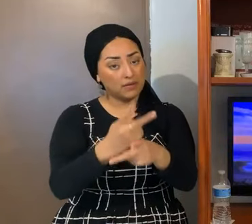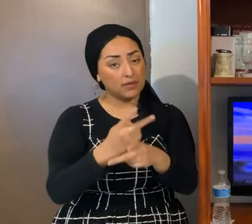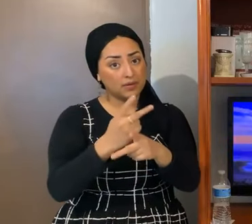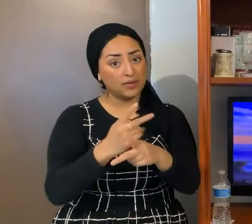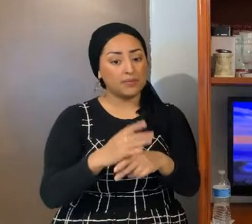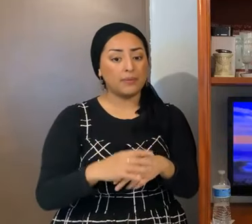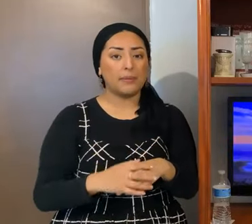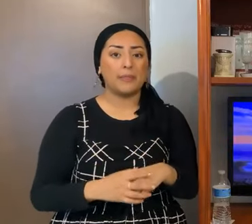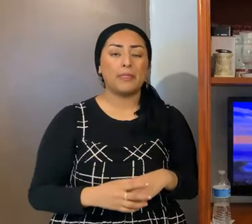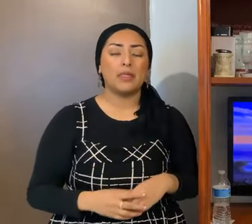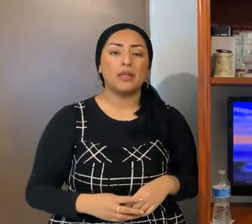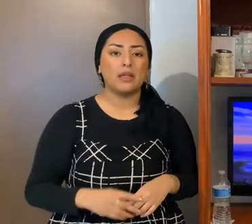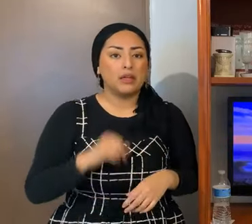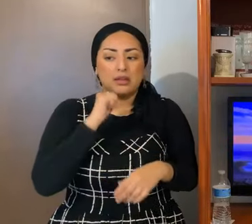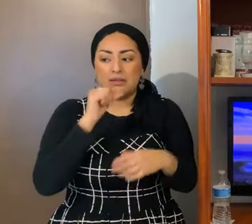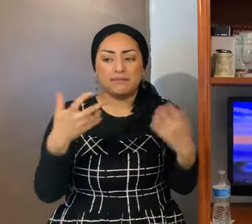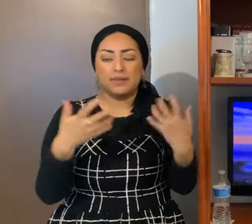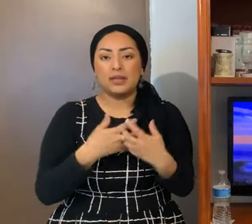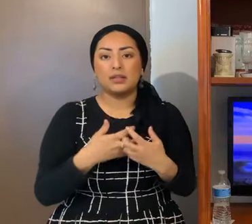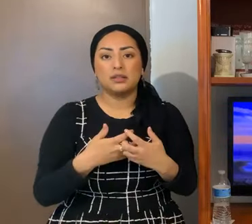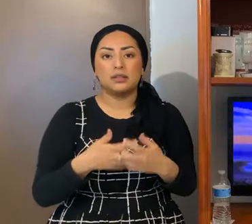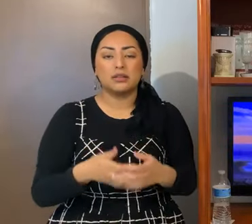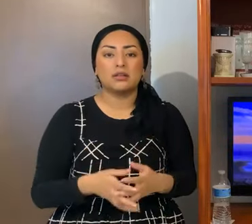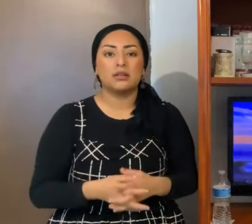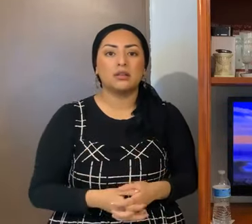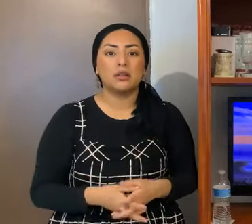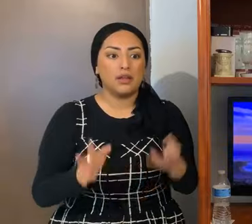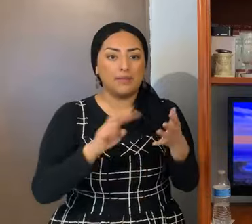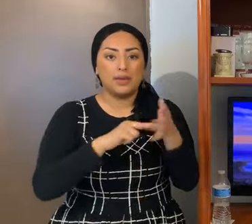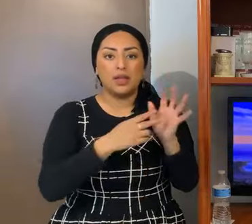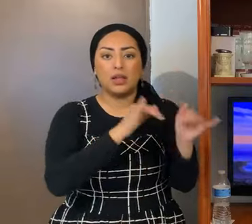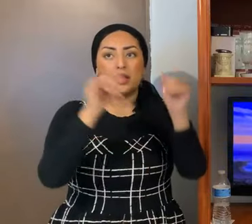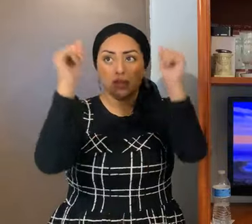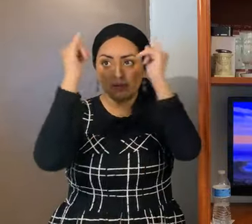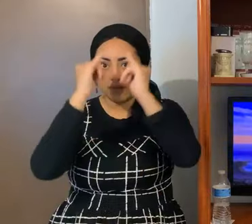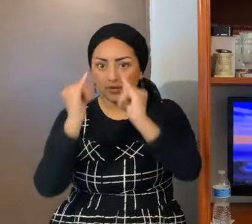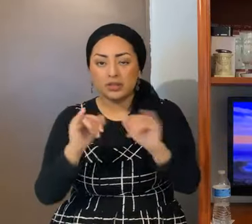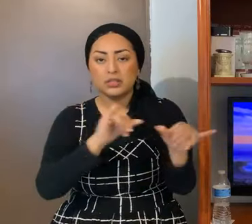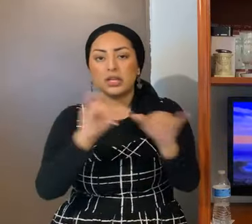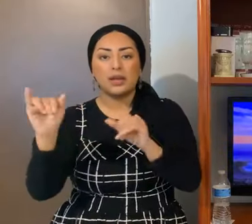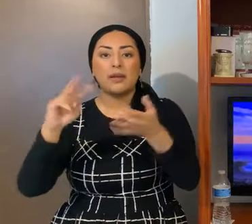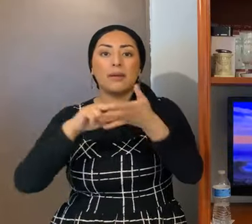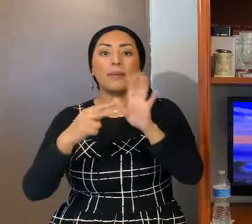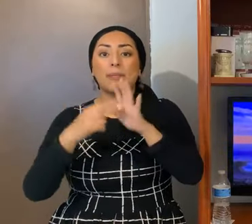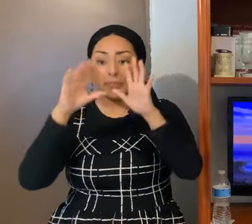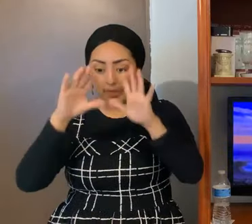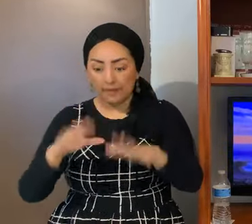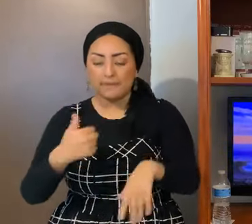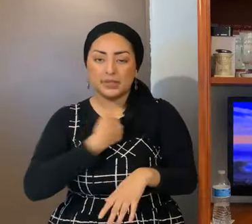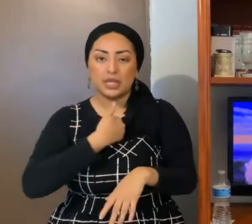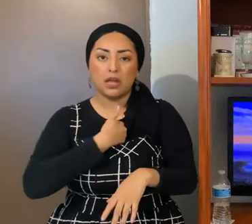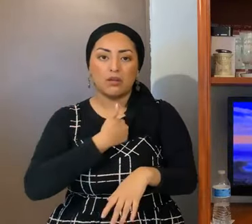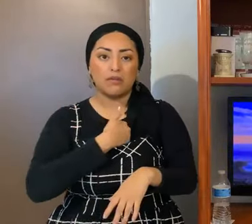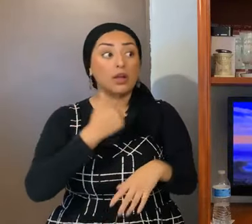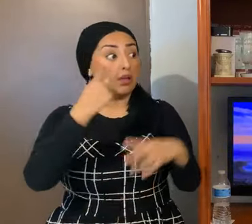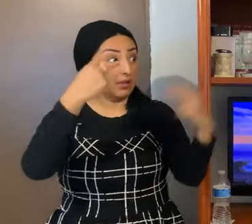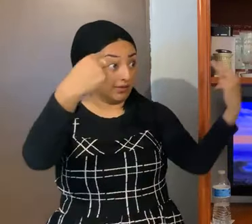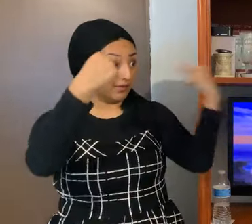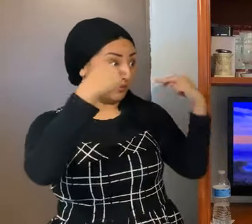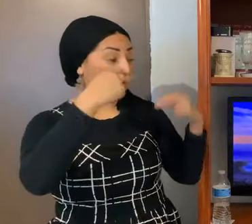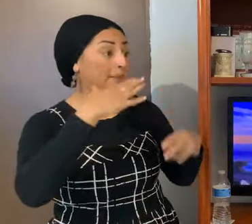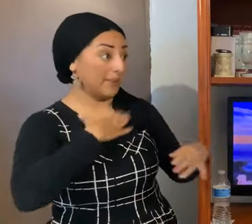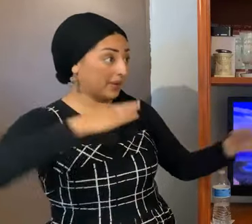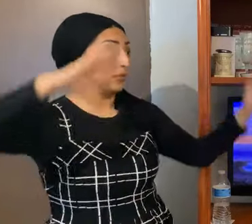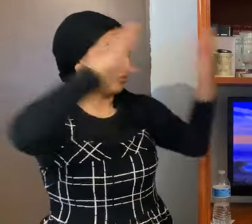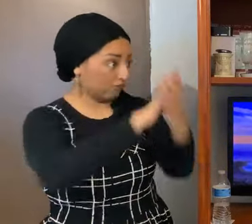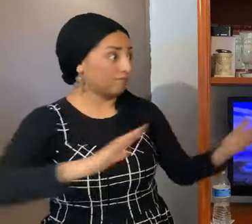ser algo incongruente, aparte de ser un show, es idolatría, porque se está idolatrando la persona a sí misma. Miren,